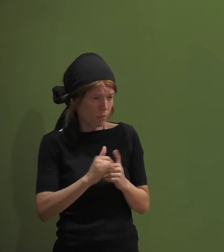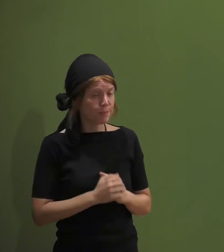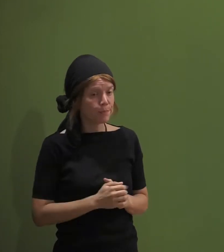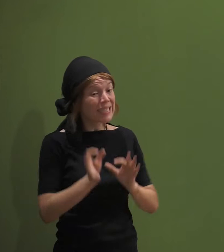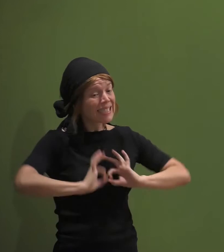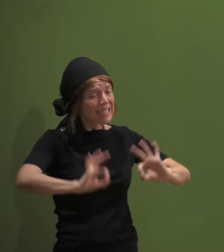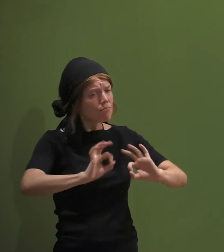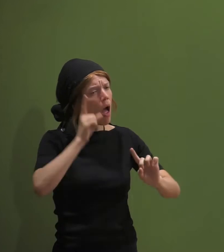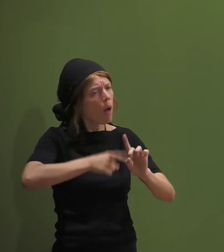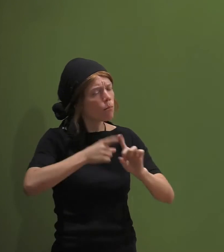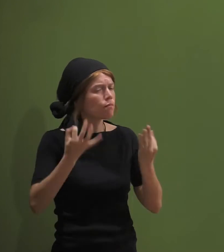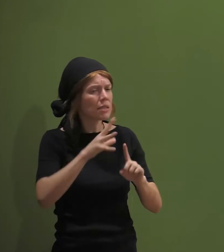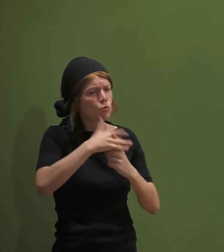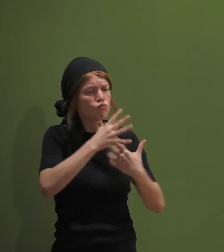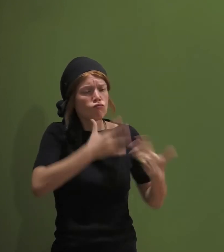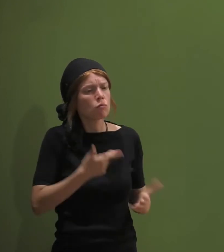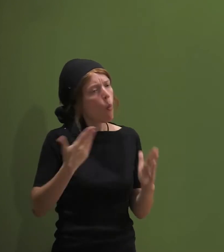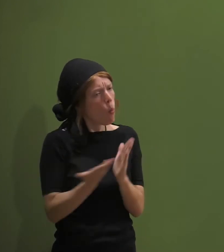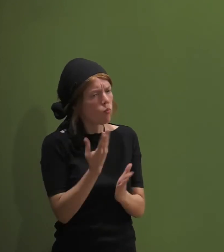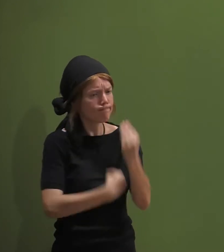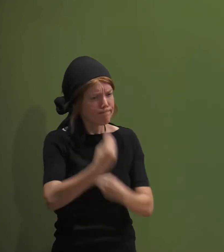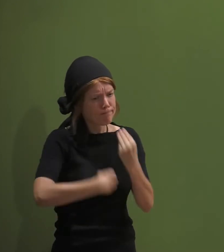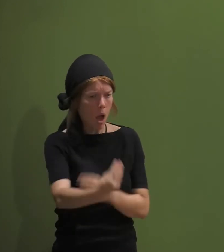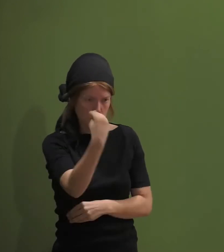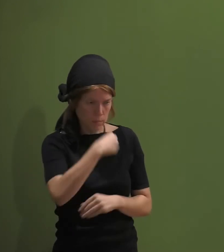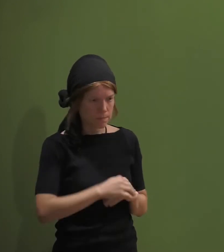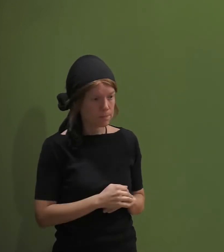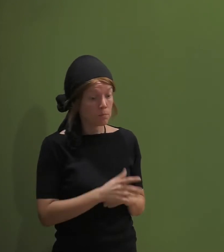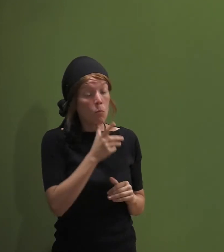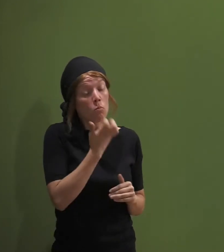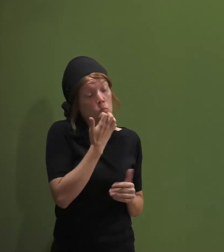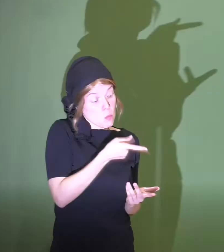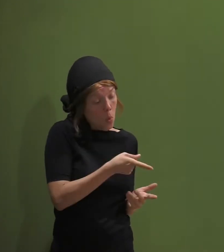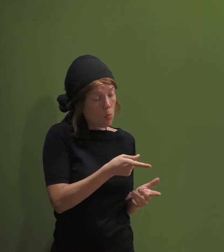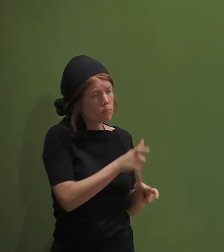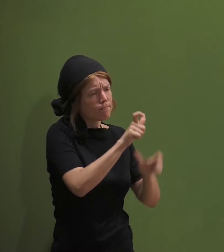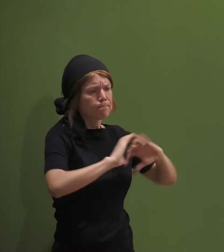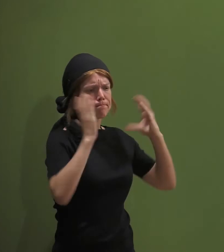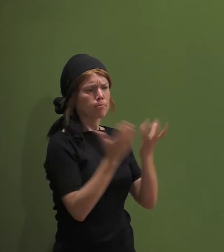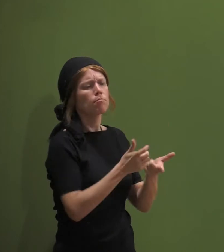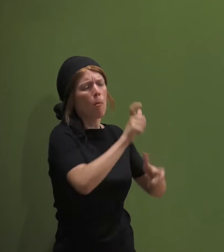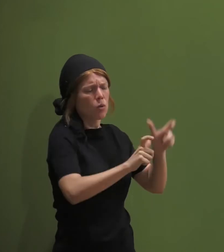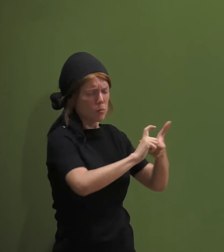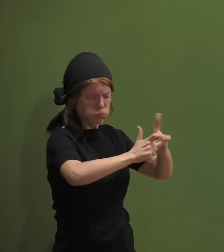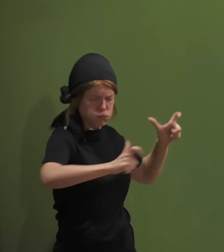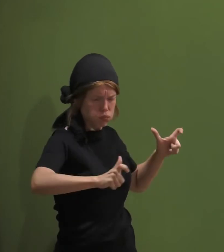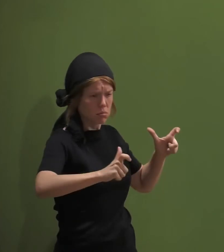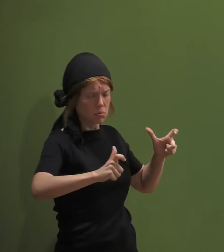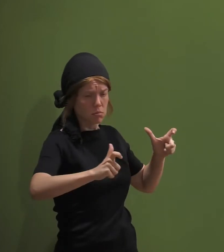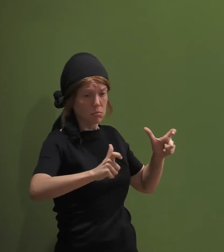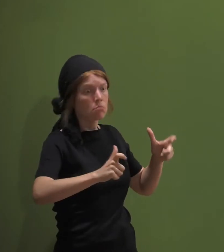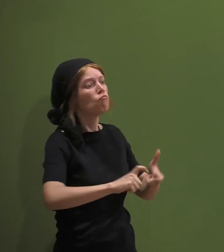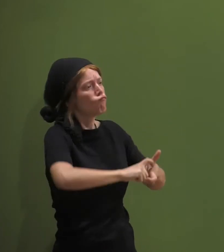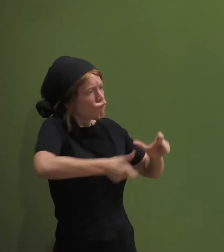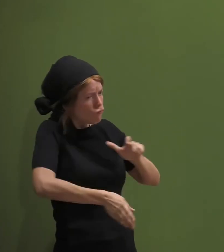es especialmente aplicable a la situación actual de la producción y el consumo de alimentos, donde por un lado tenemos una población mundial creciente y sin perspectivas de que deje